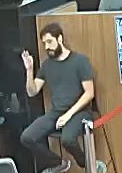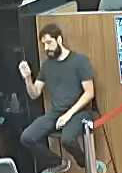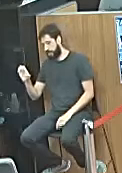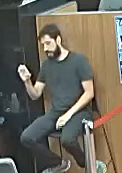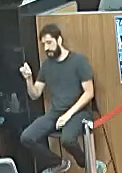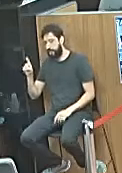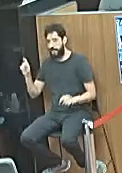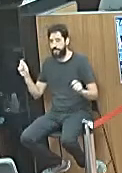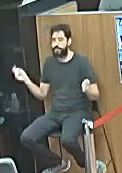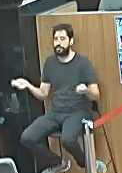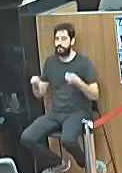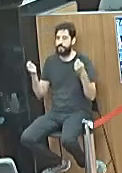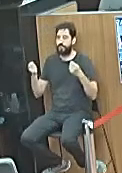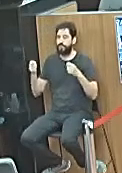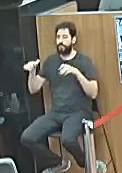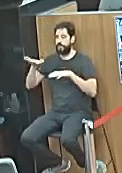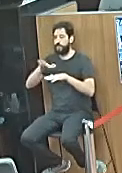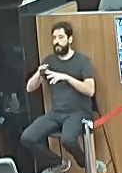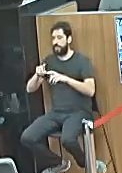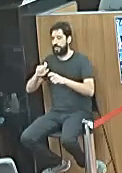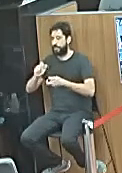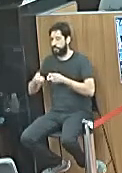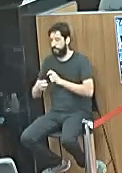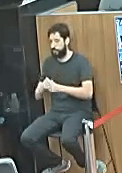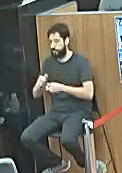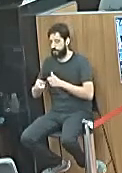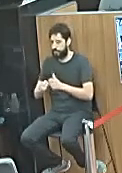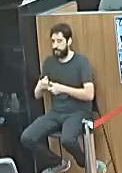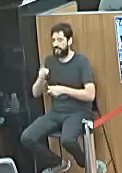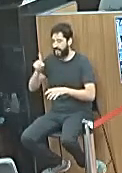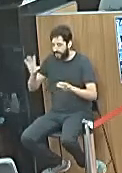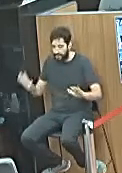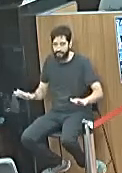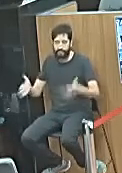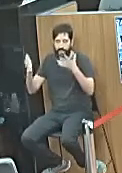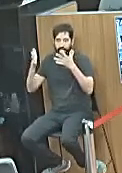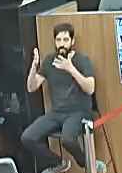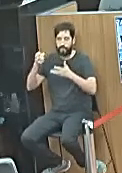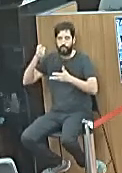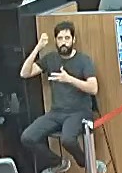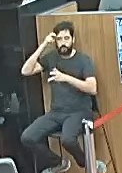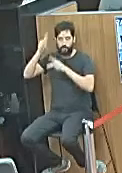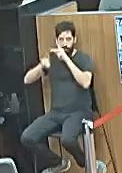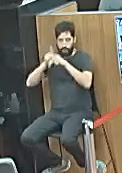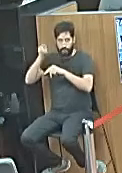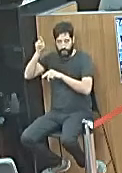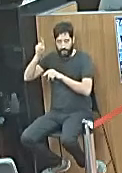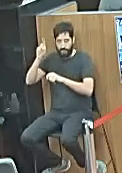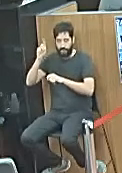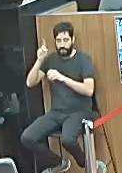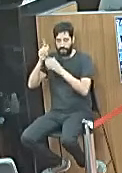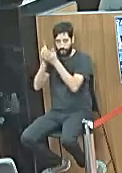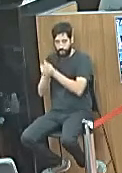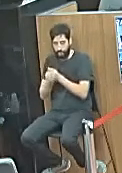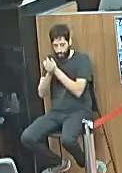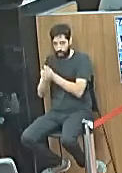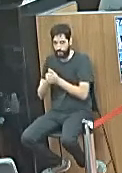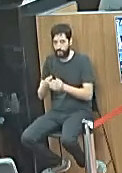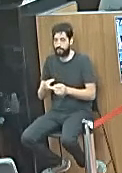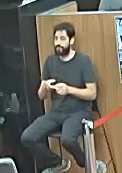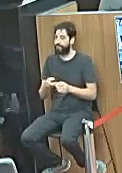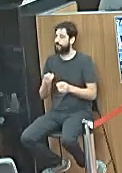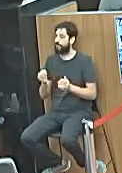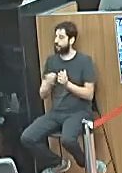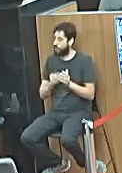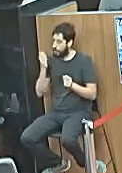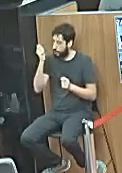do vale do mucuri o festivale que é a maior festa da cultura popular do vale do jequitinhonha e já ficou sem pagar duas vezes